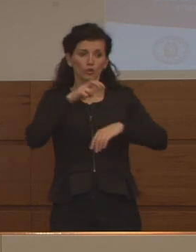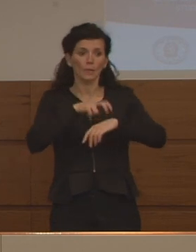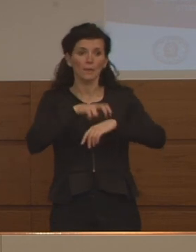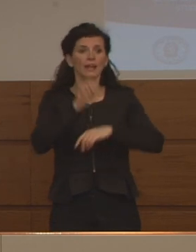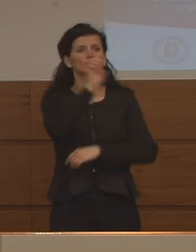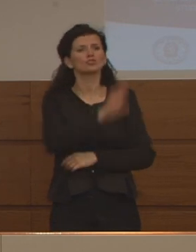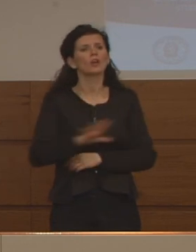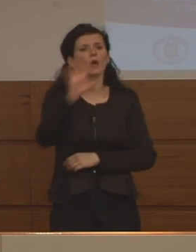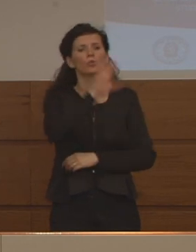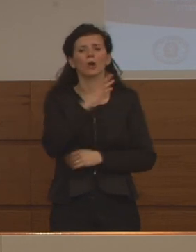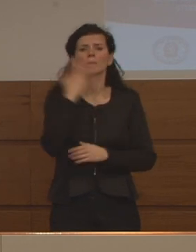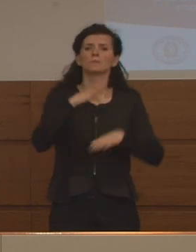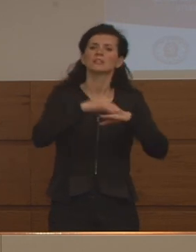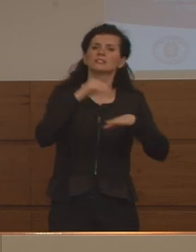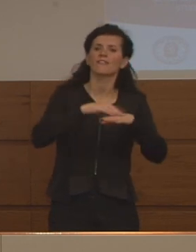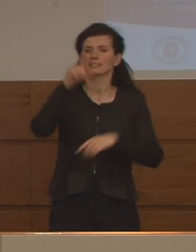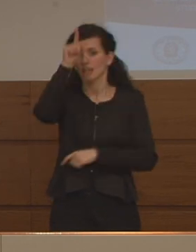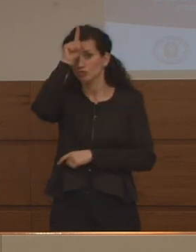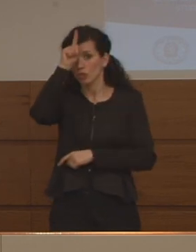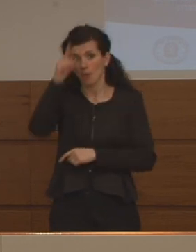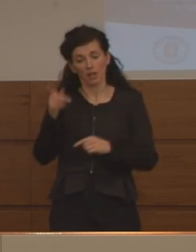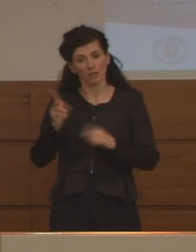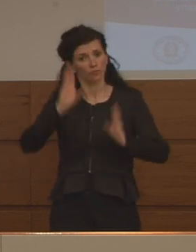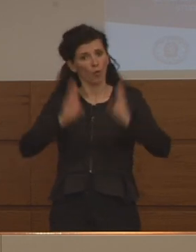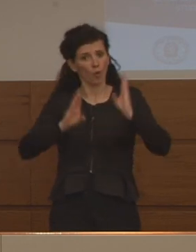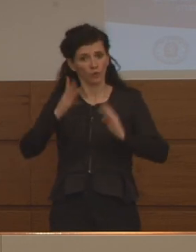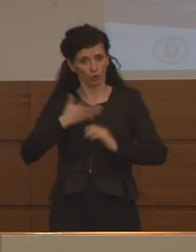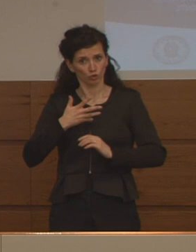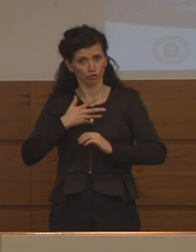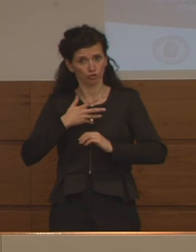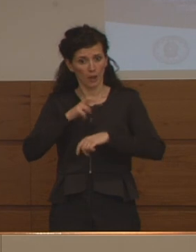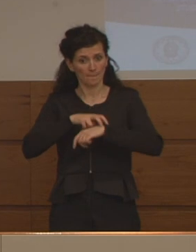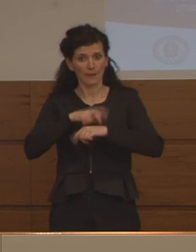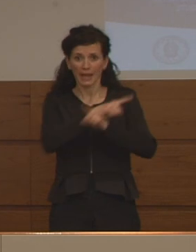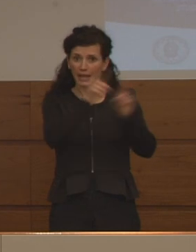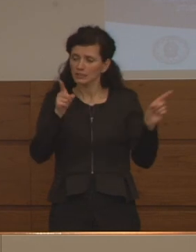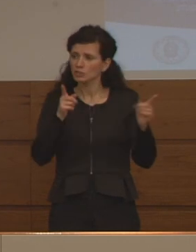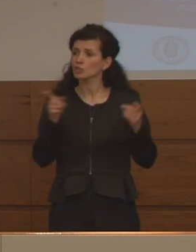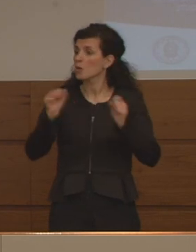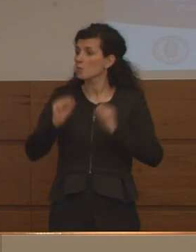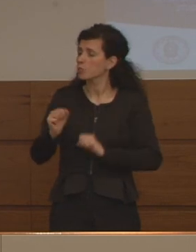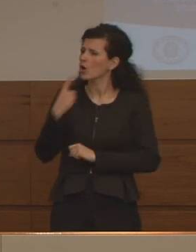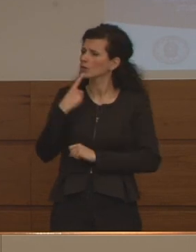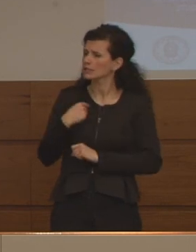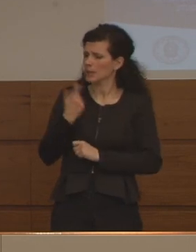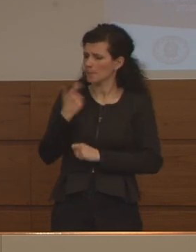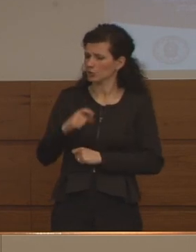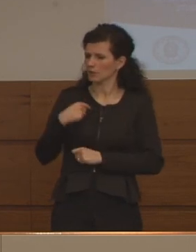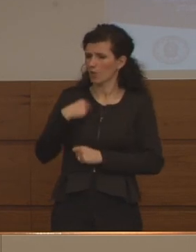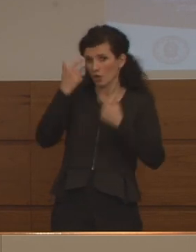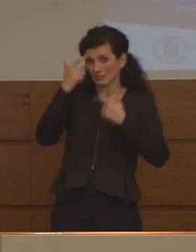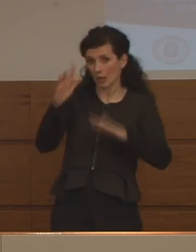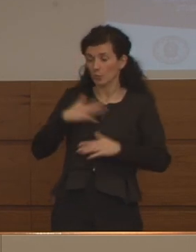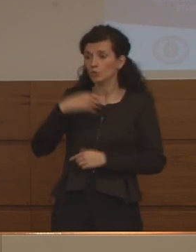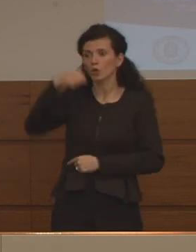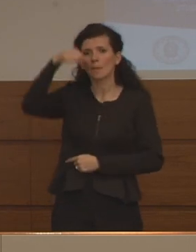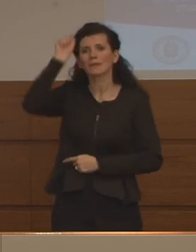soprattutto a svezia e germania a me risulta per esempio mari me lo può confermare o smentire che a berlino i